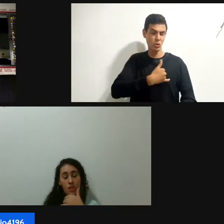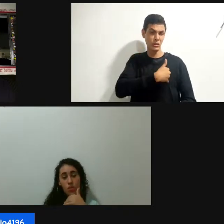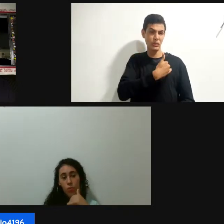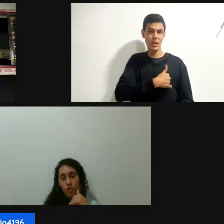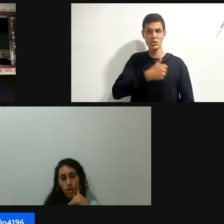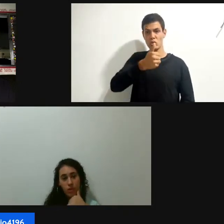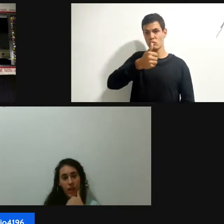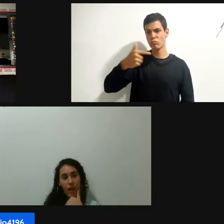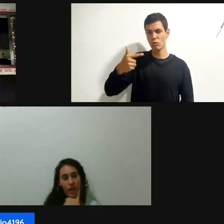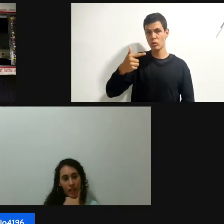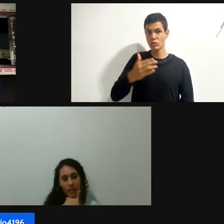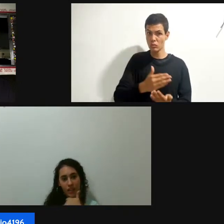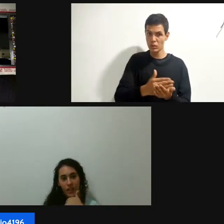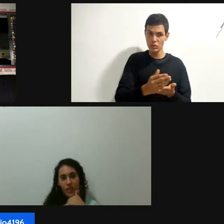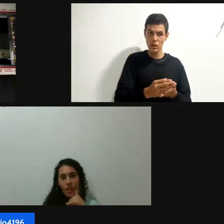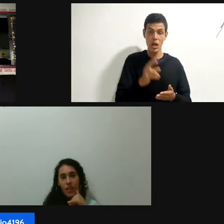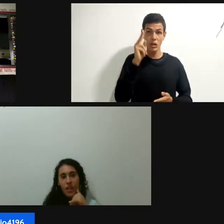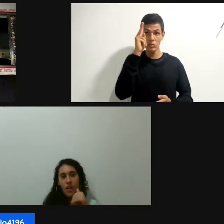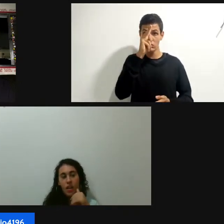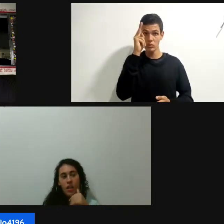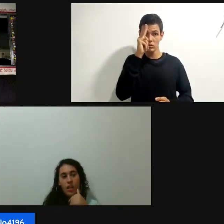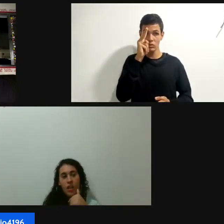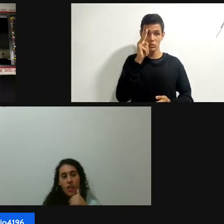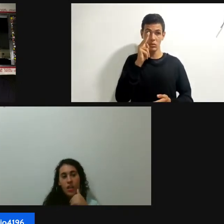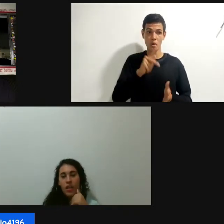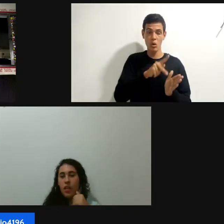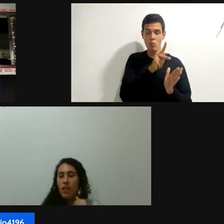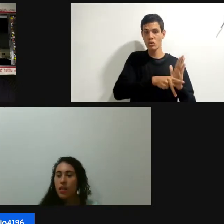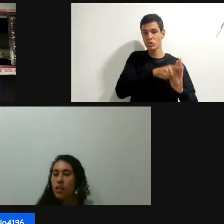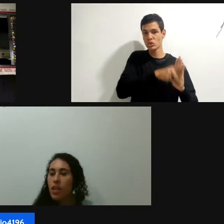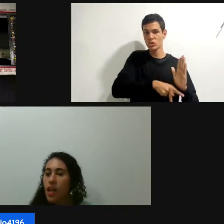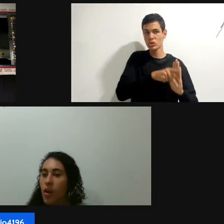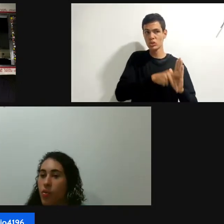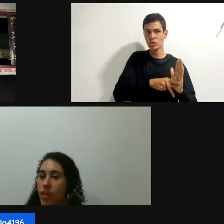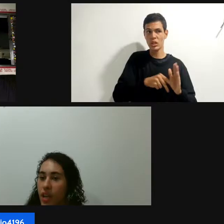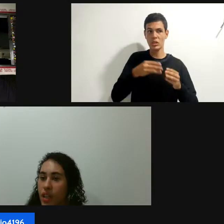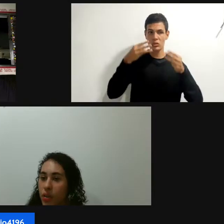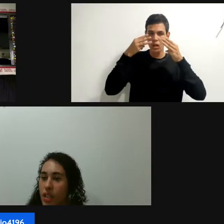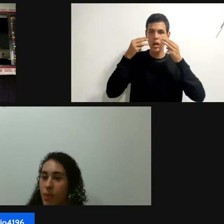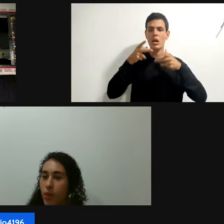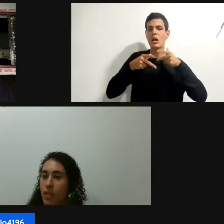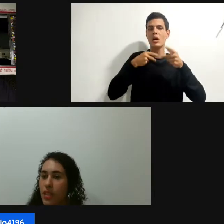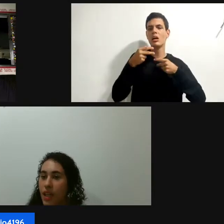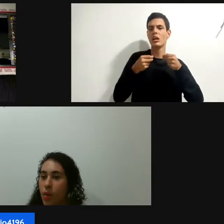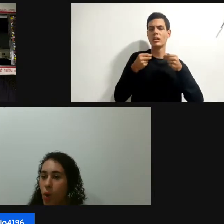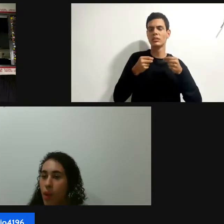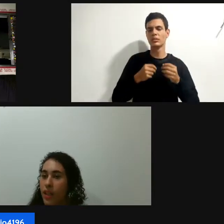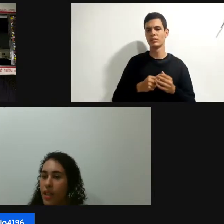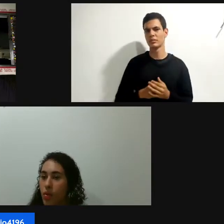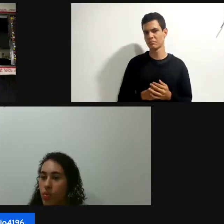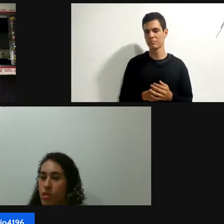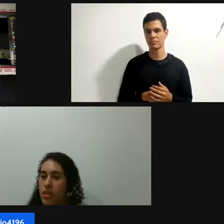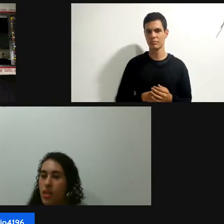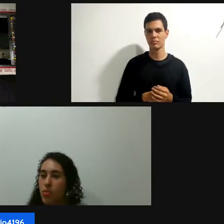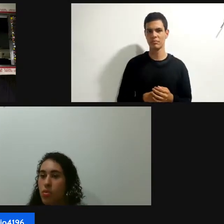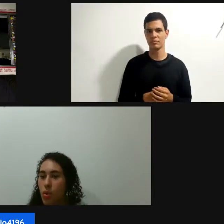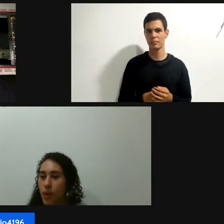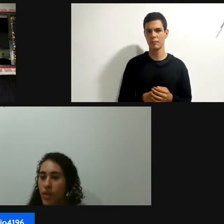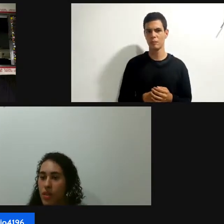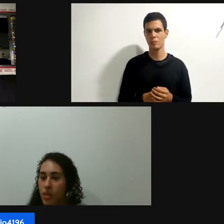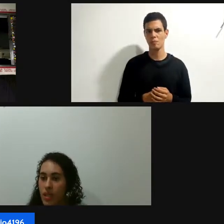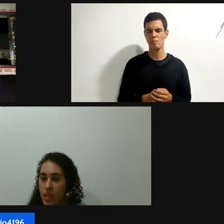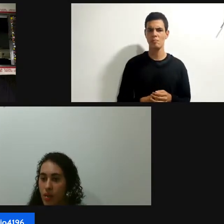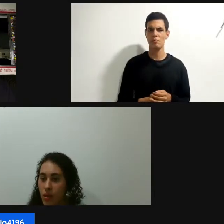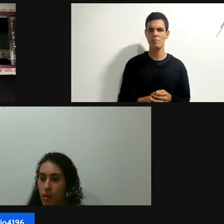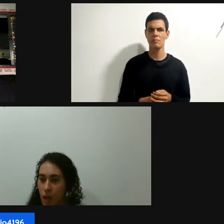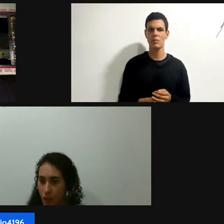12 anos o projeto da Ágata. E eu vi aqui outras perguntas, que é: qual material você usou para fazer